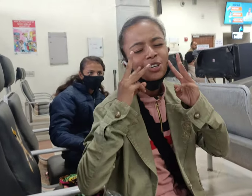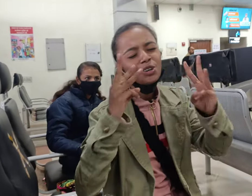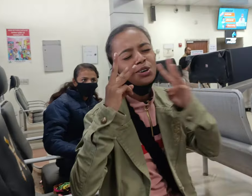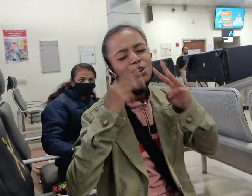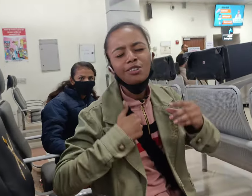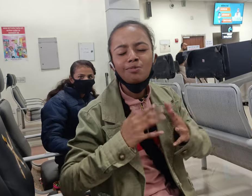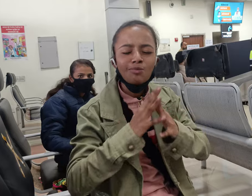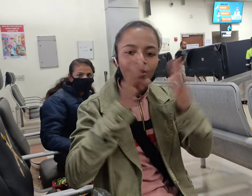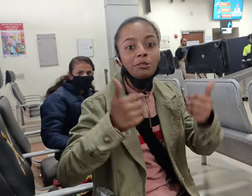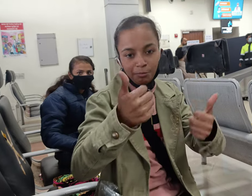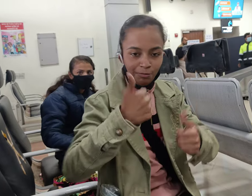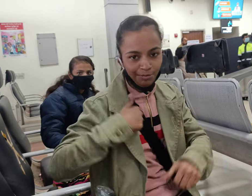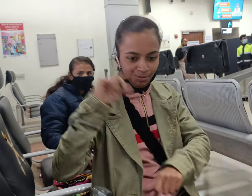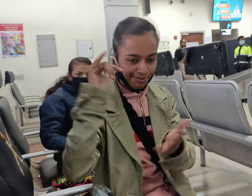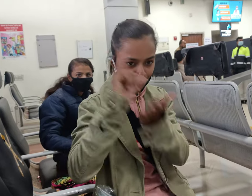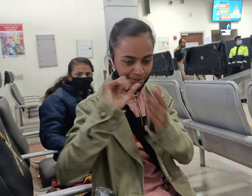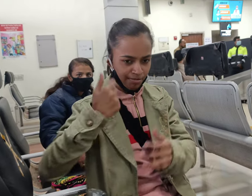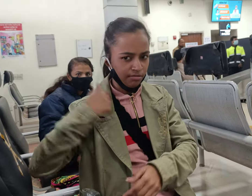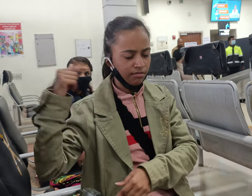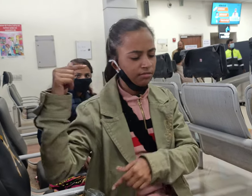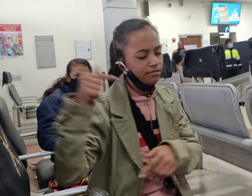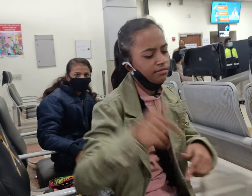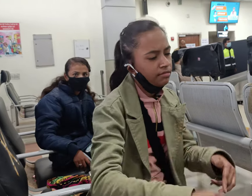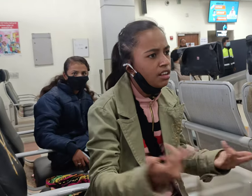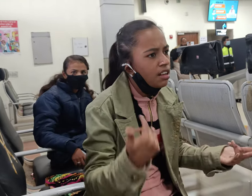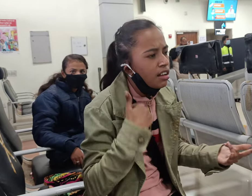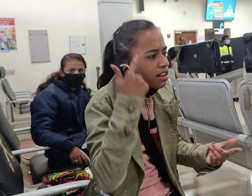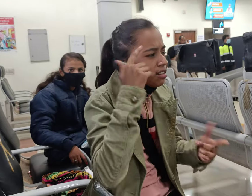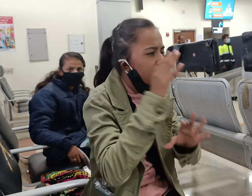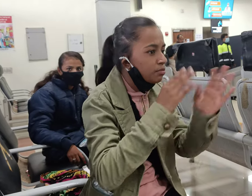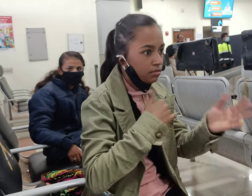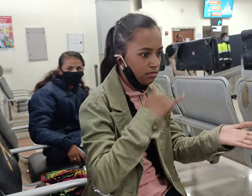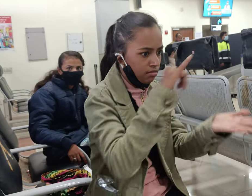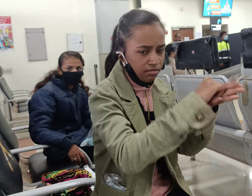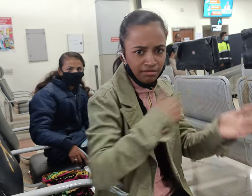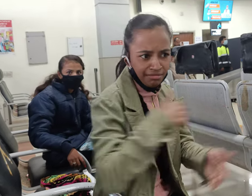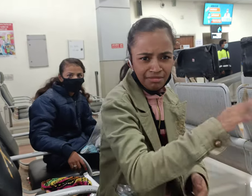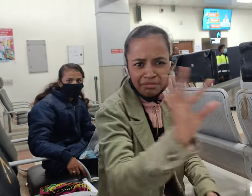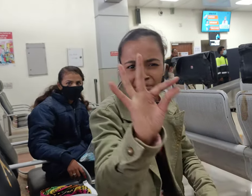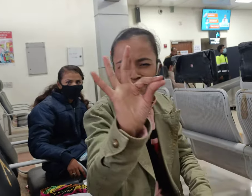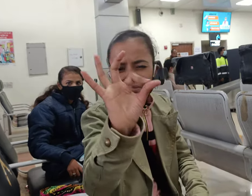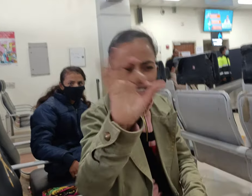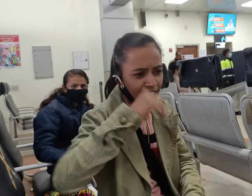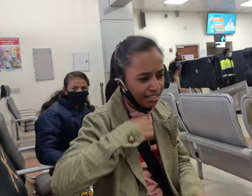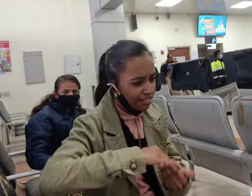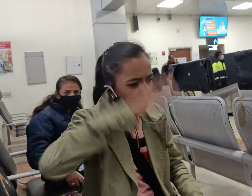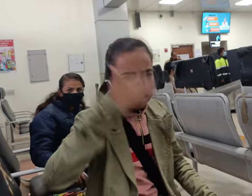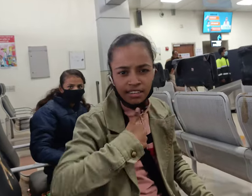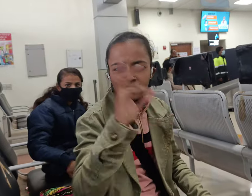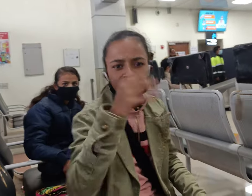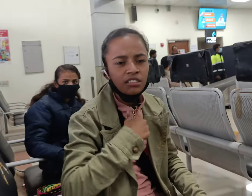कितनी खुशी हुई है बता नहीं सकती हूँ मैं शब्दों में। कैसा होगा क्या होगा पहला एक्सपीरियंस, कुछ डर लग रहा